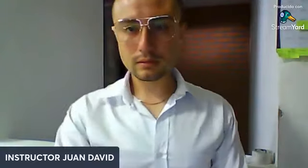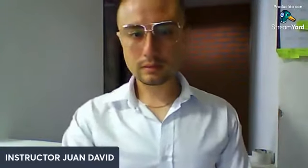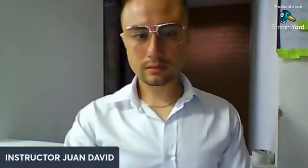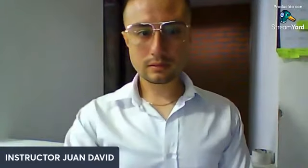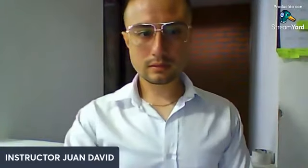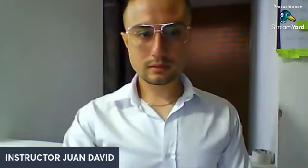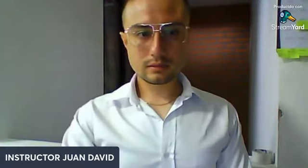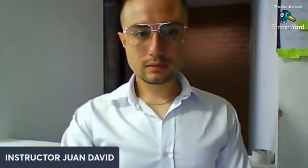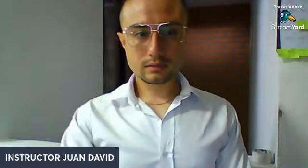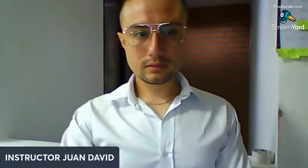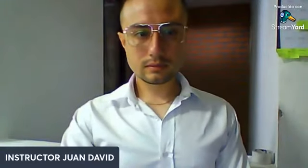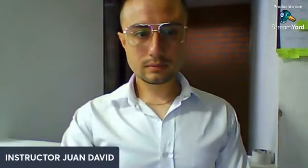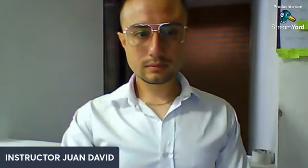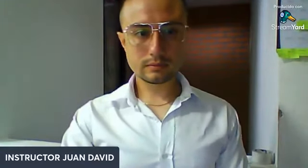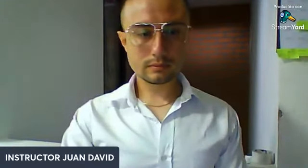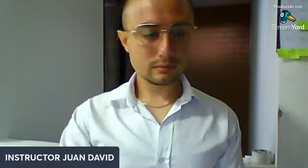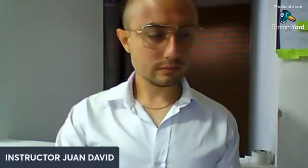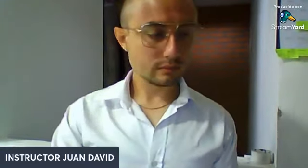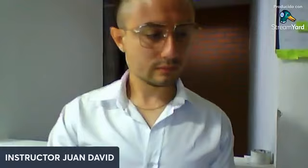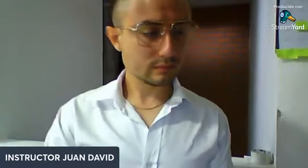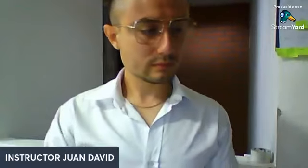para ponerme en la mesa.